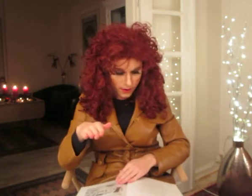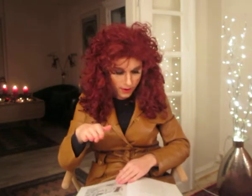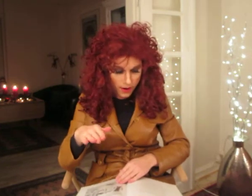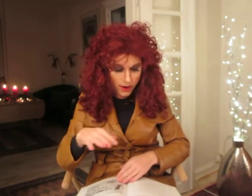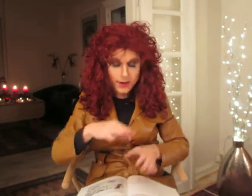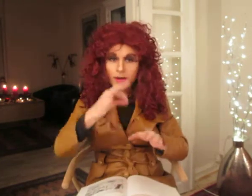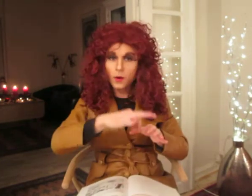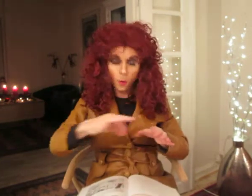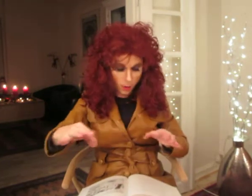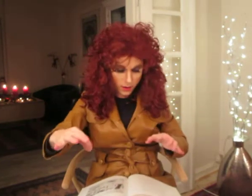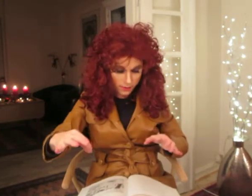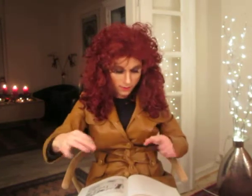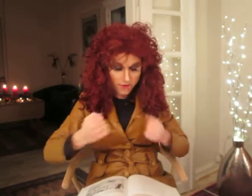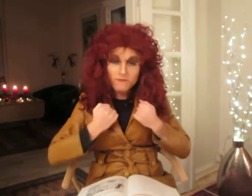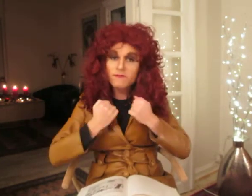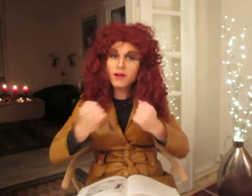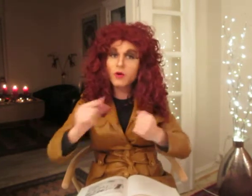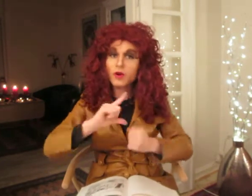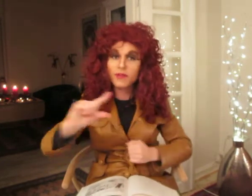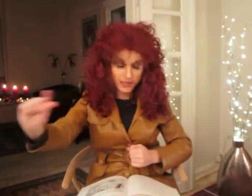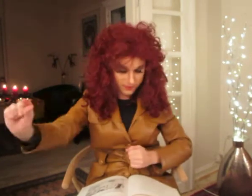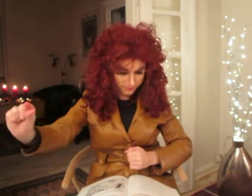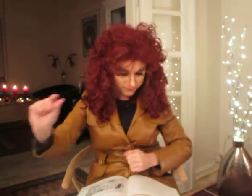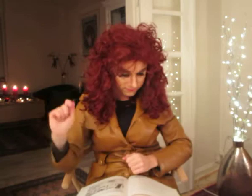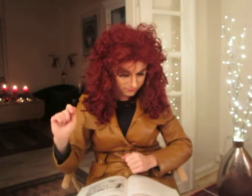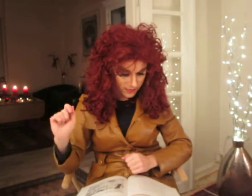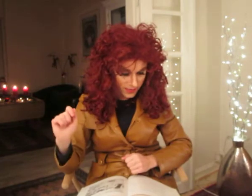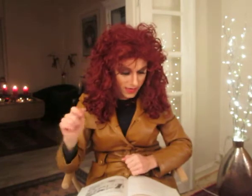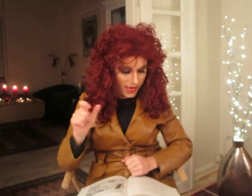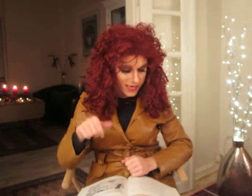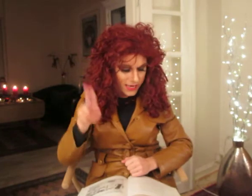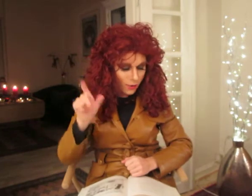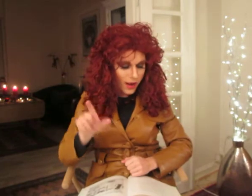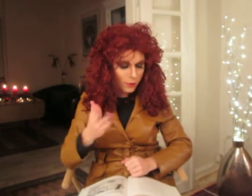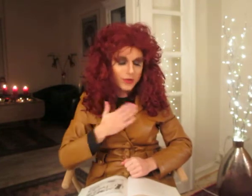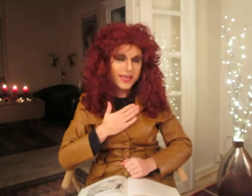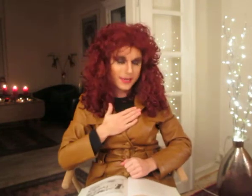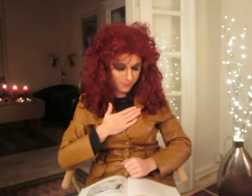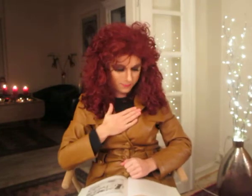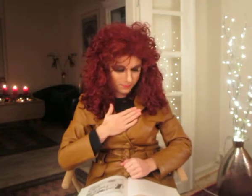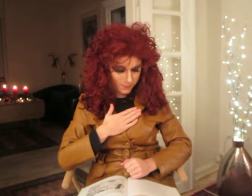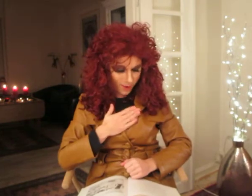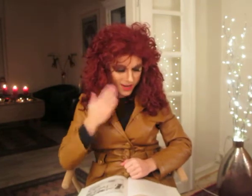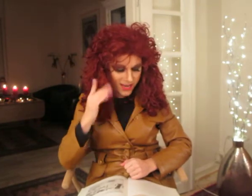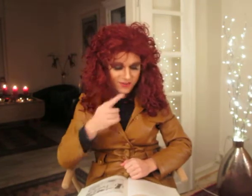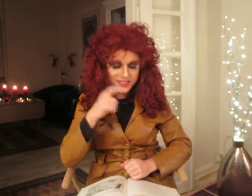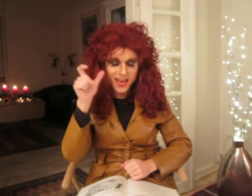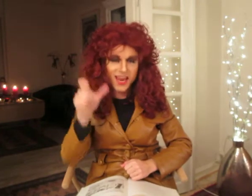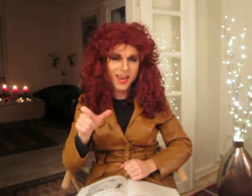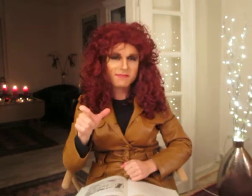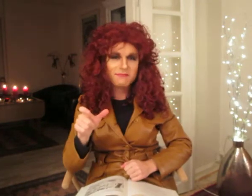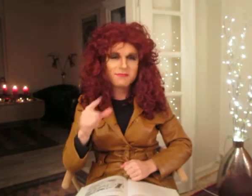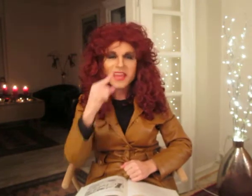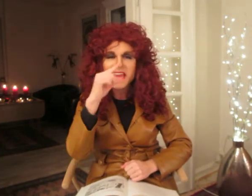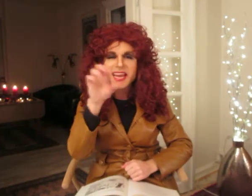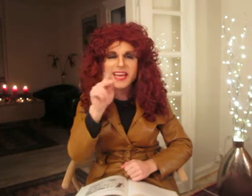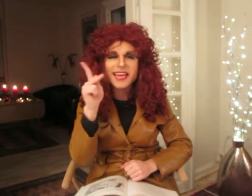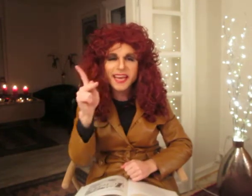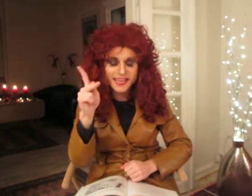Da kroerne var kørt væk! Det kunne han nu lide! Derfor sagde han! Gæk!